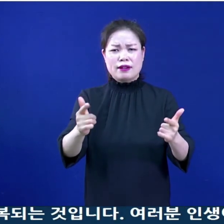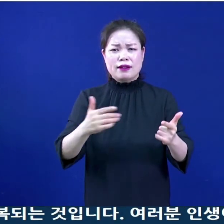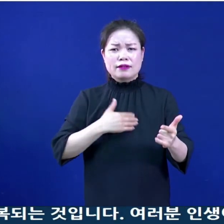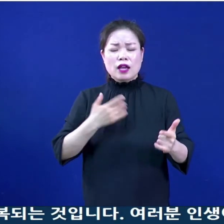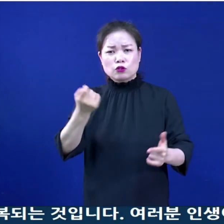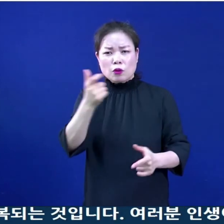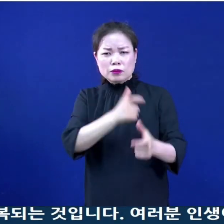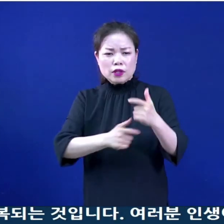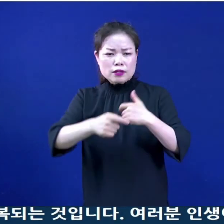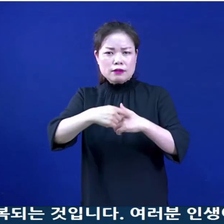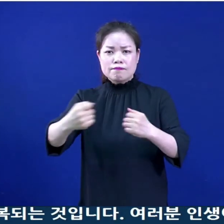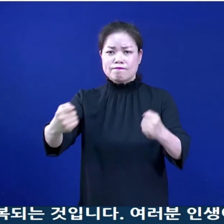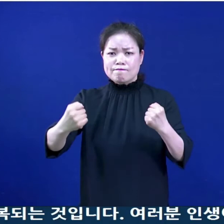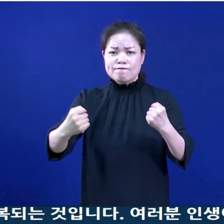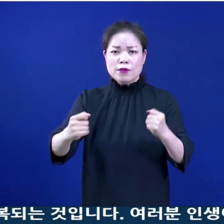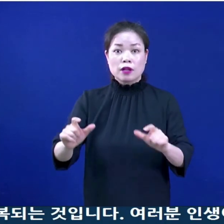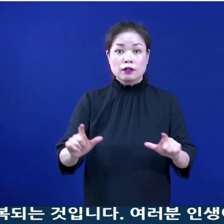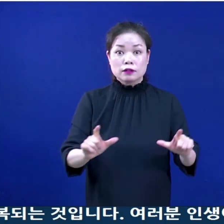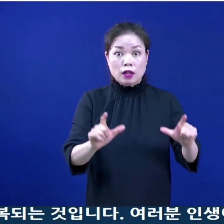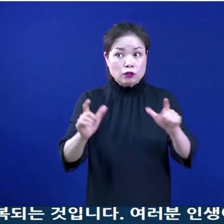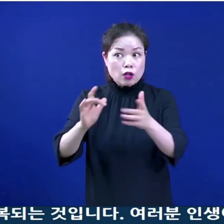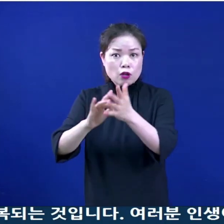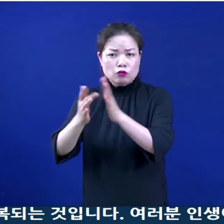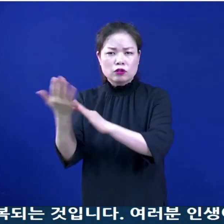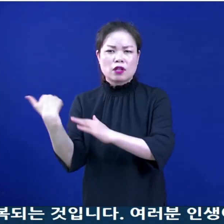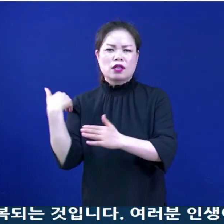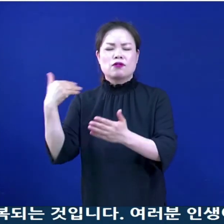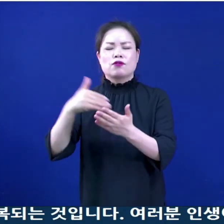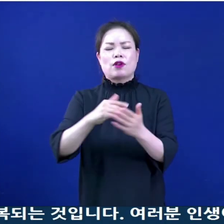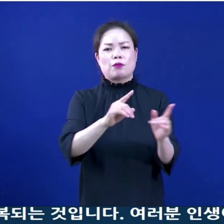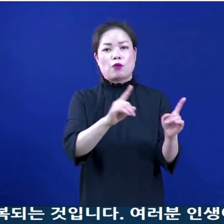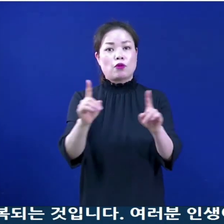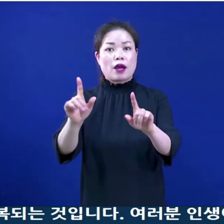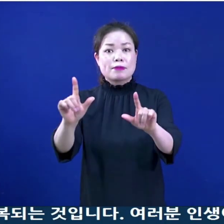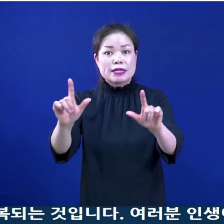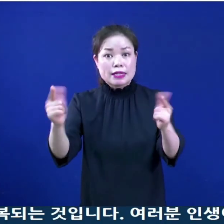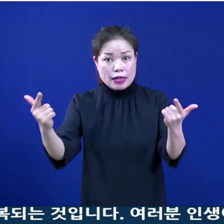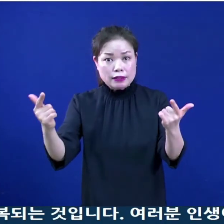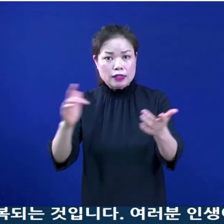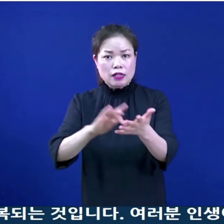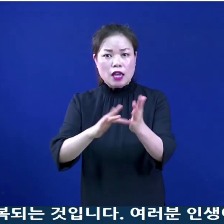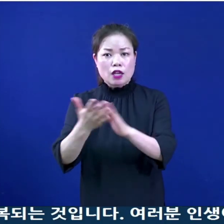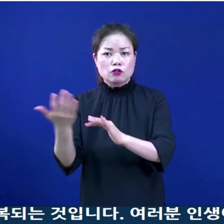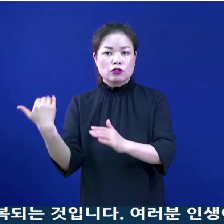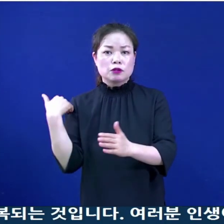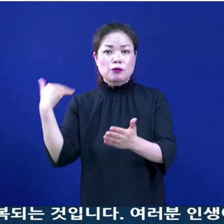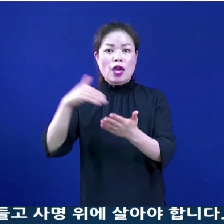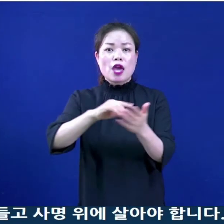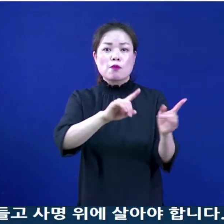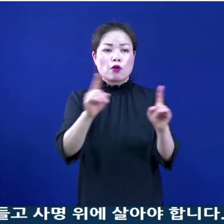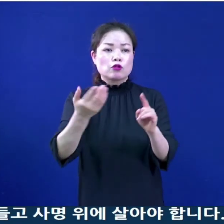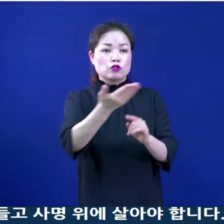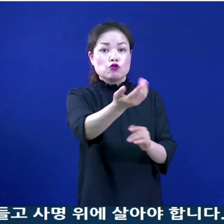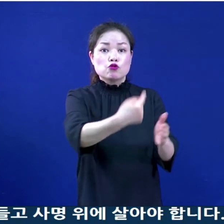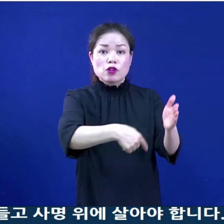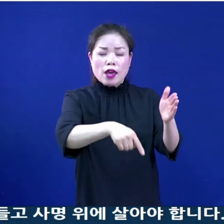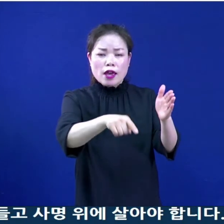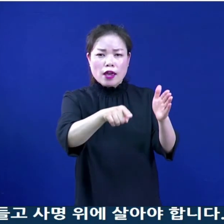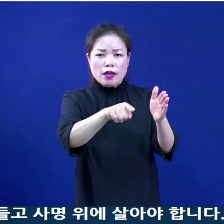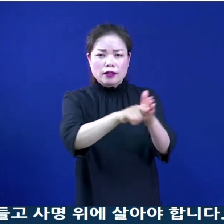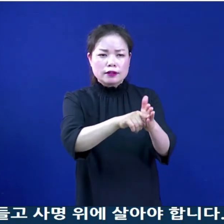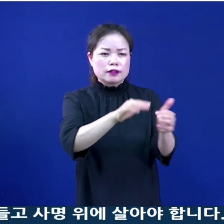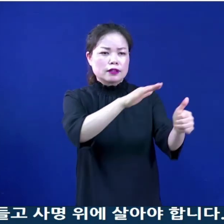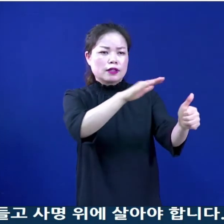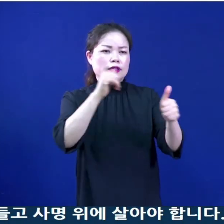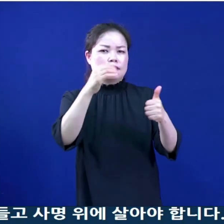조금 더 힘차게 살도록 예수님이 회복시켜 주신 게 아니죠. 예수님의 회복은 사명 위에 굳건히 서도록 회복시켜